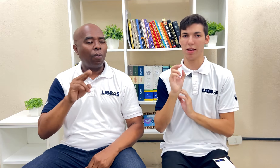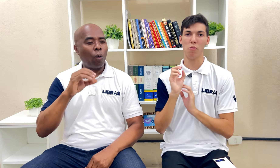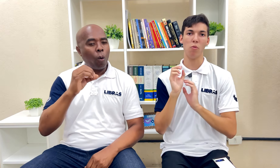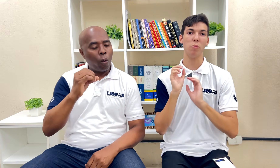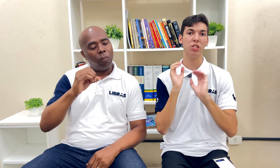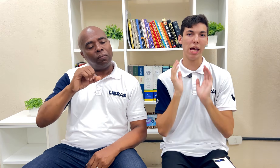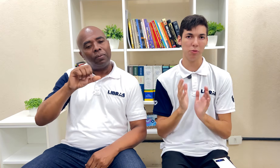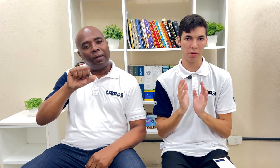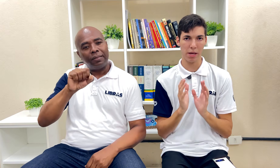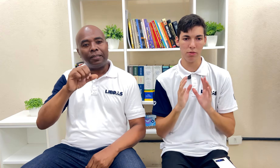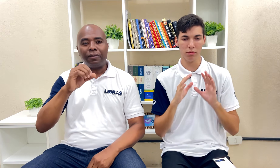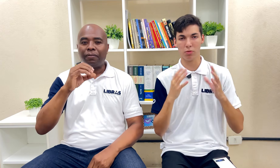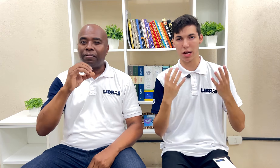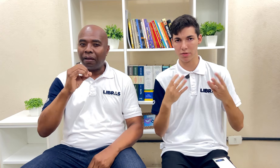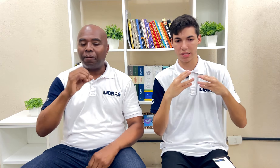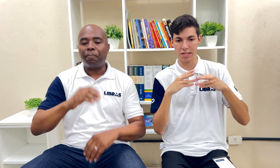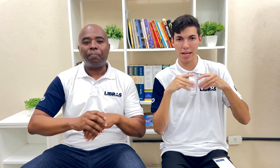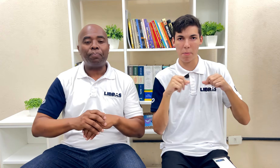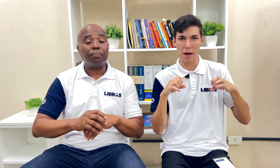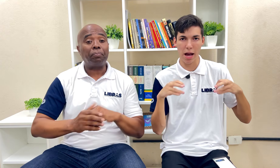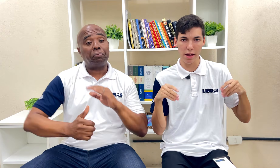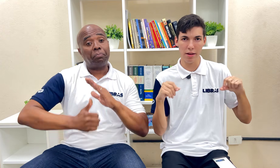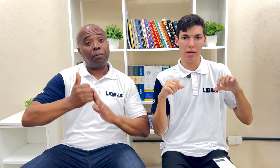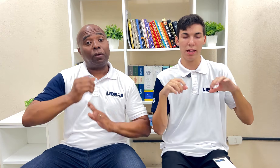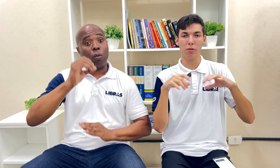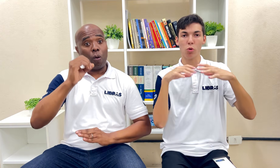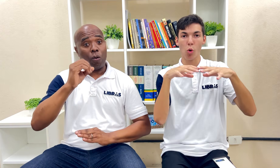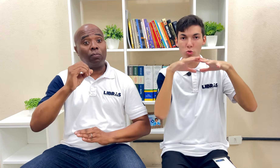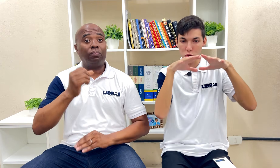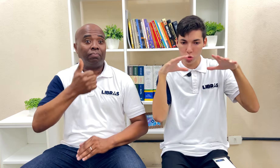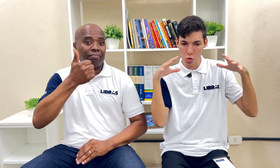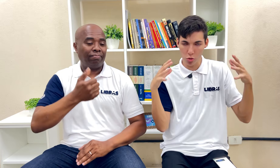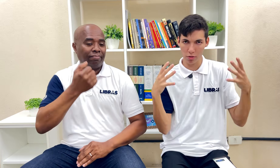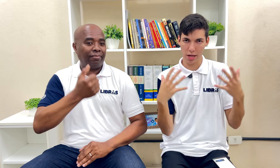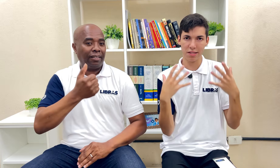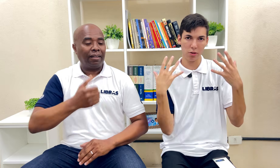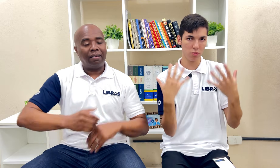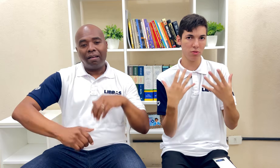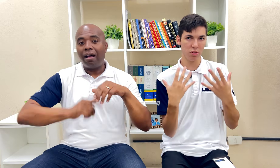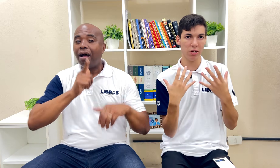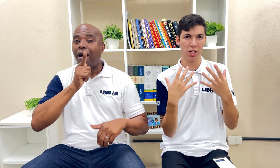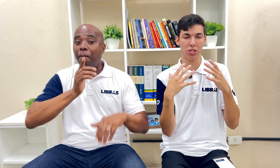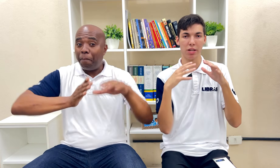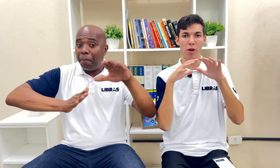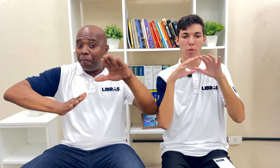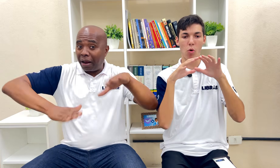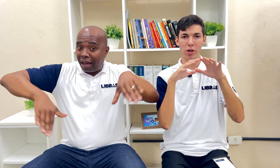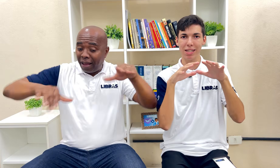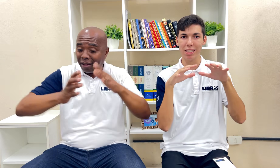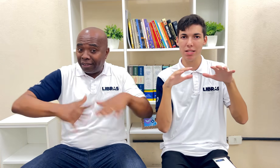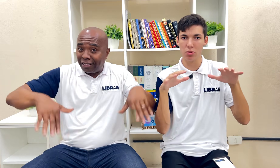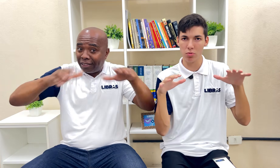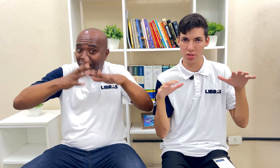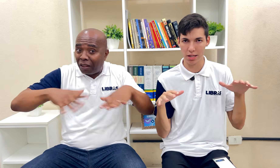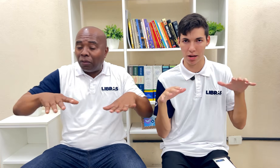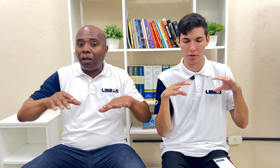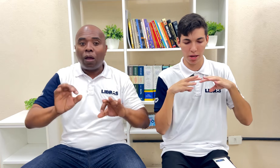o objeto primeiro, no caso aqui seria a praia, então eu construo essa construção imagética, eu organizo o cenário.